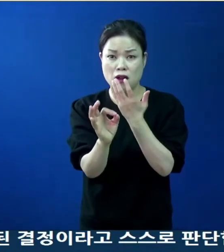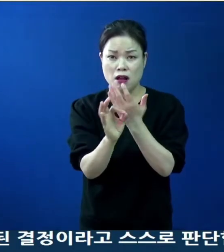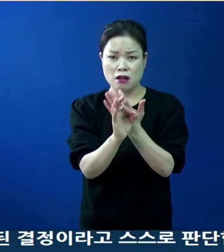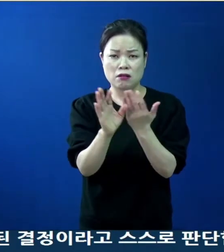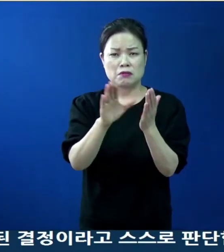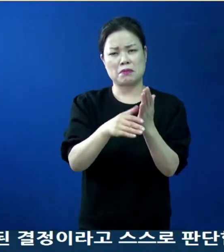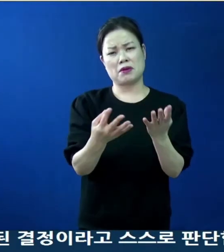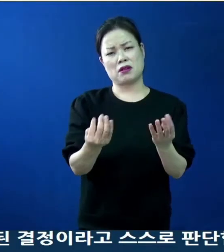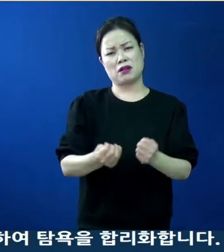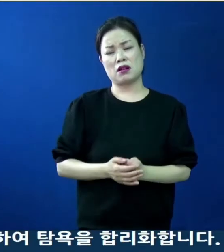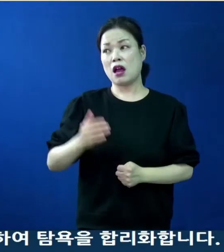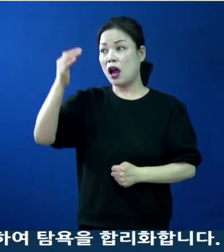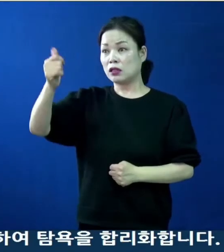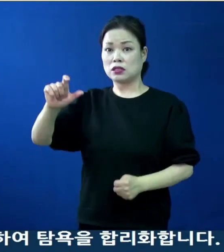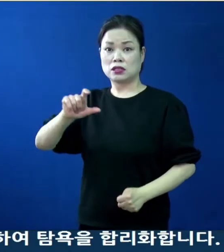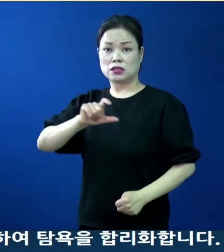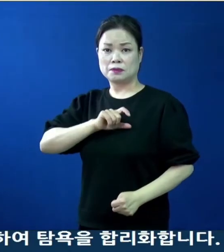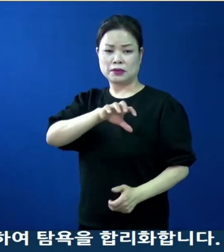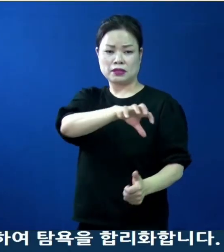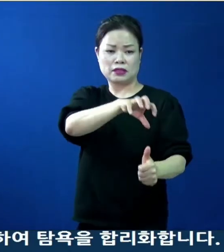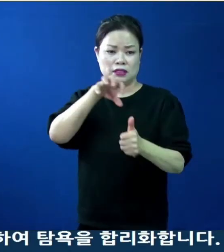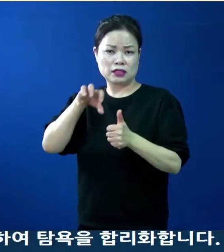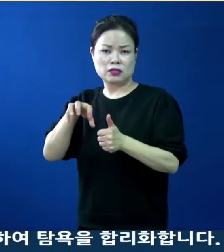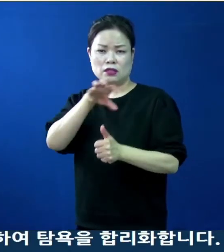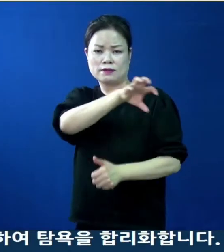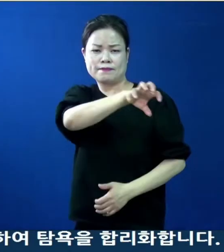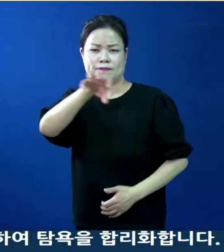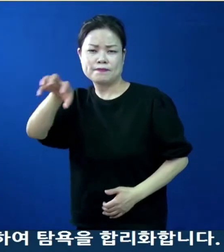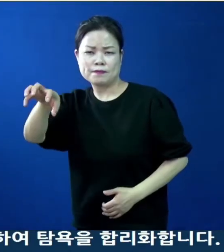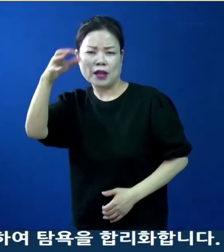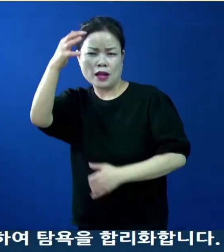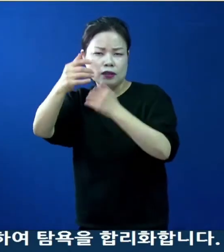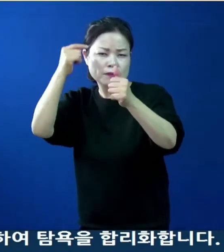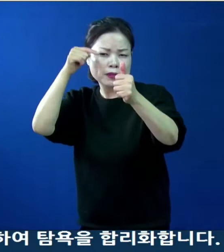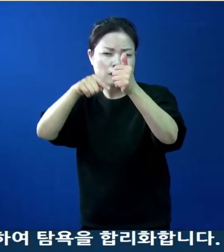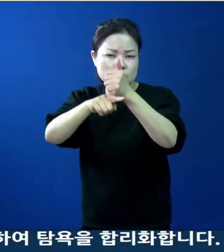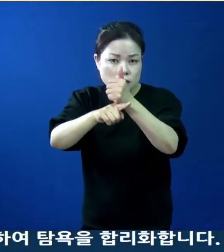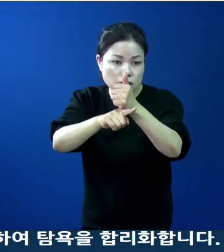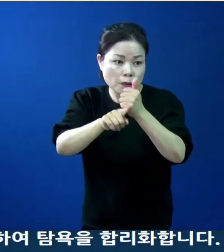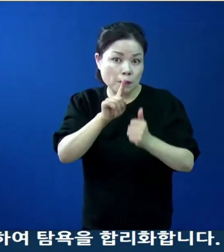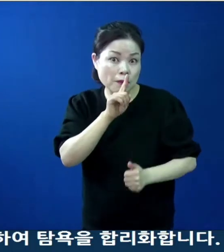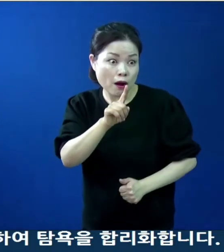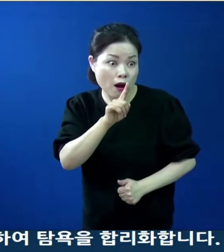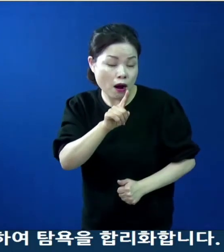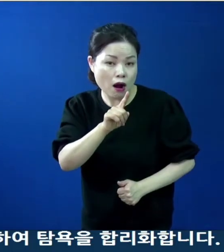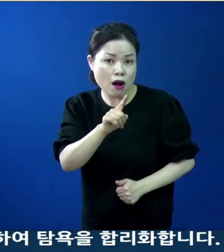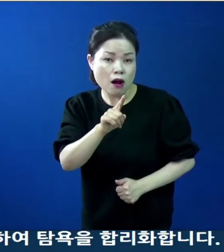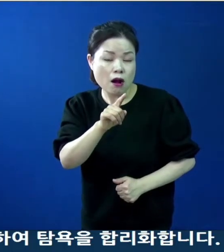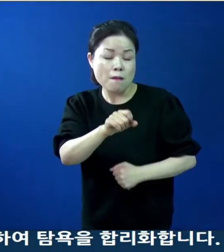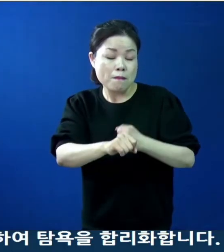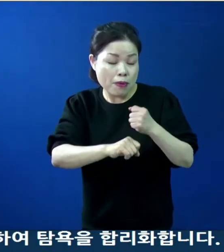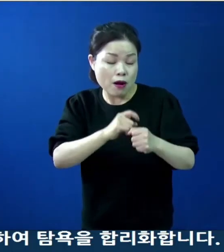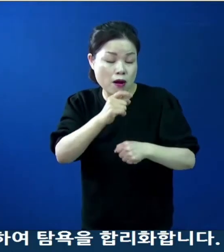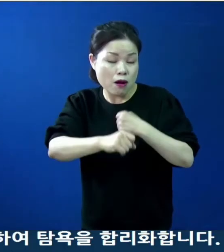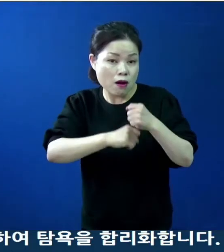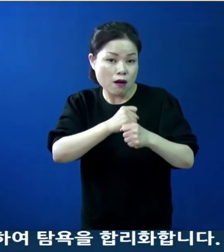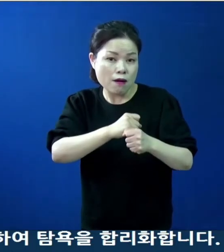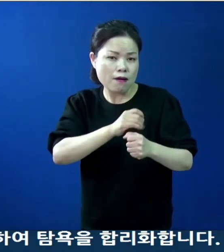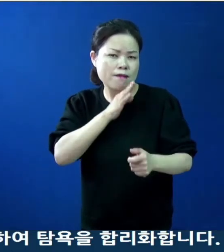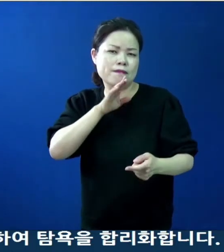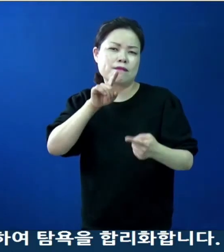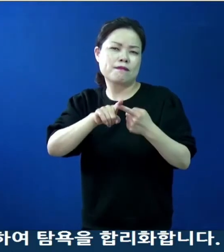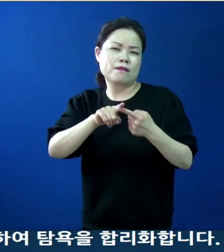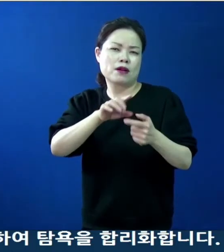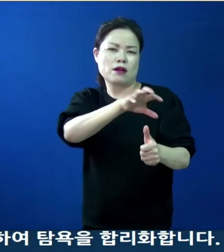같아요. 하나님의 이름을 이용하기도 하고요, 하나님의 뜻이라고 말하면서 얼마나 합리화를 자주 하는 것을 볼